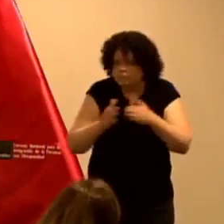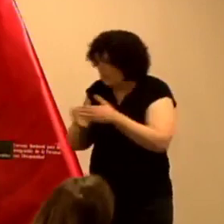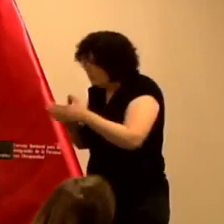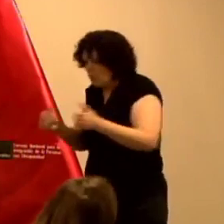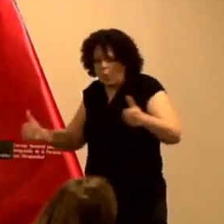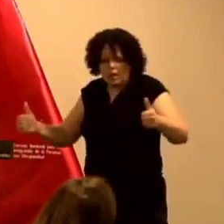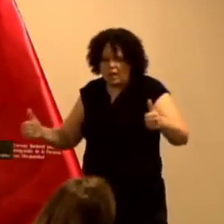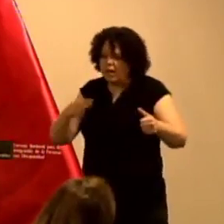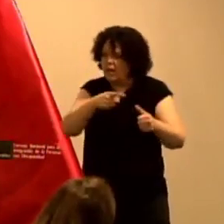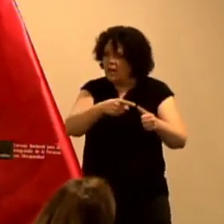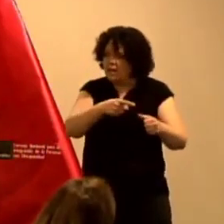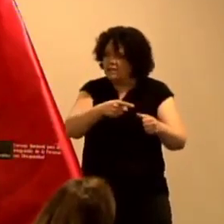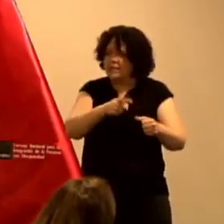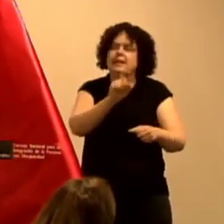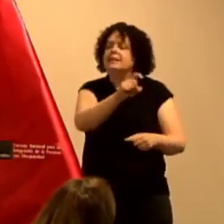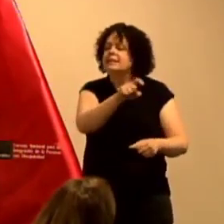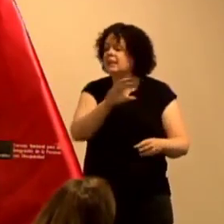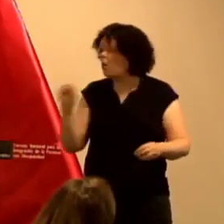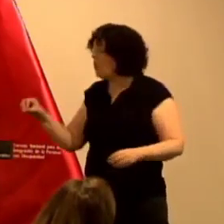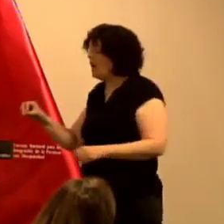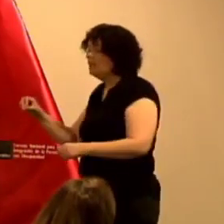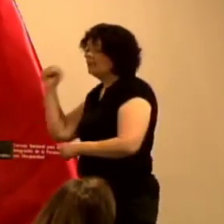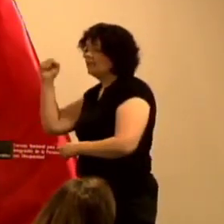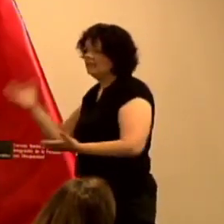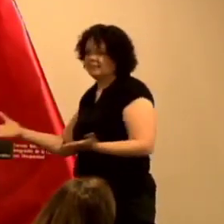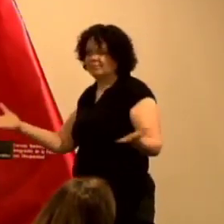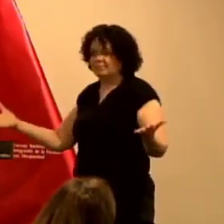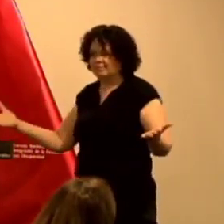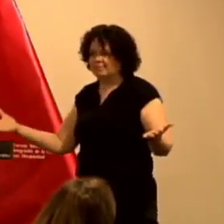nuevo. Pero lo que pasa es que no utilizo mucho